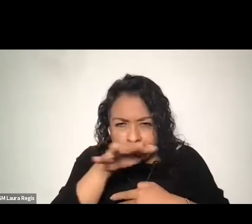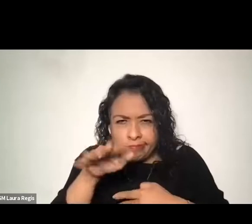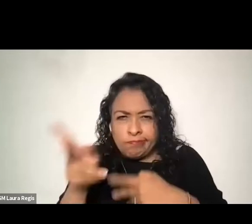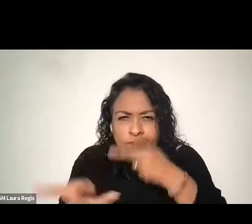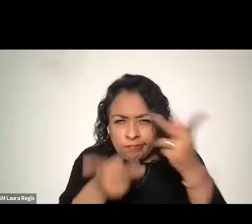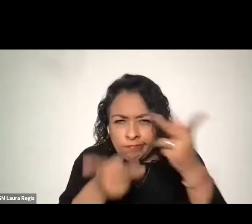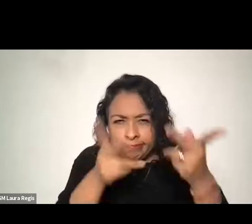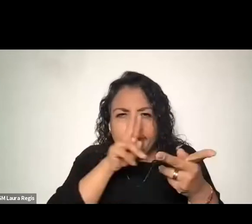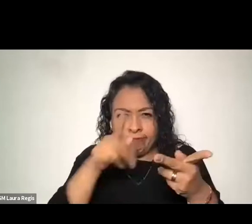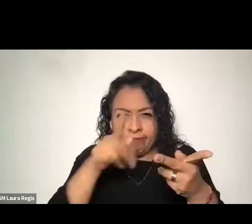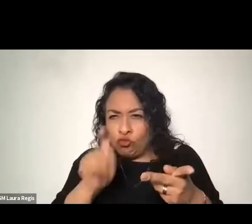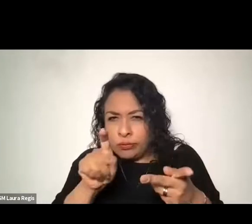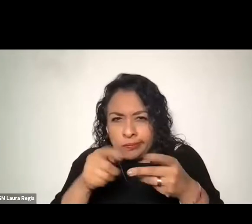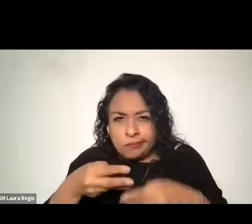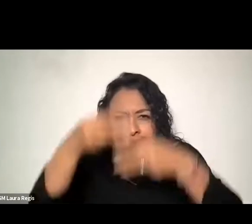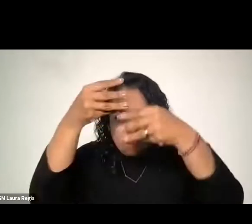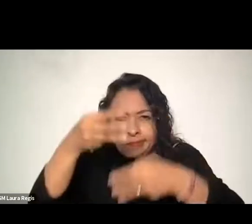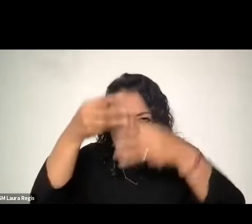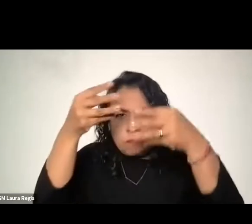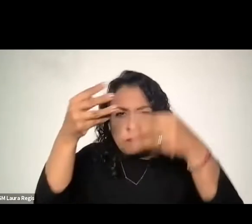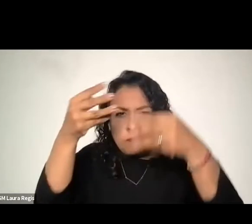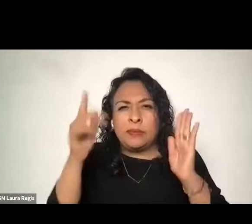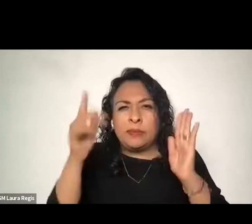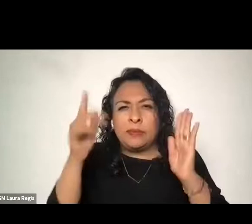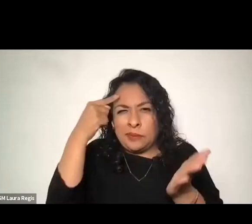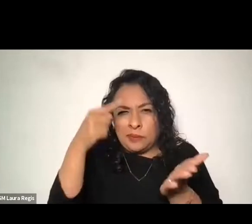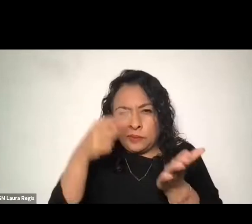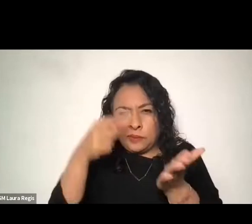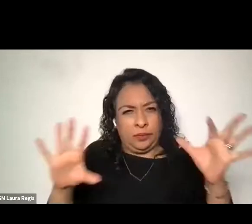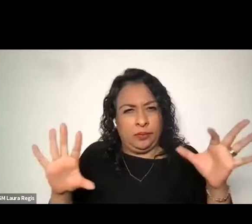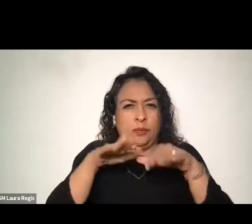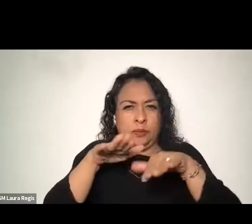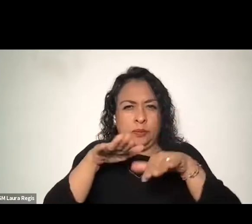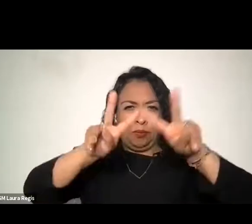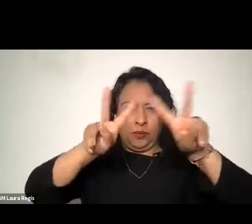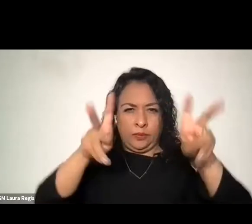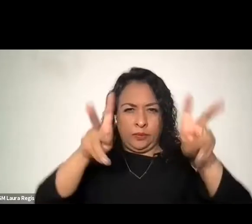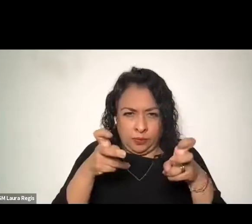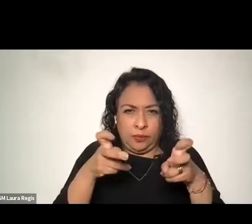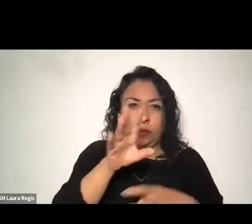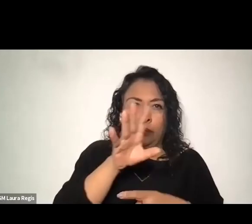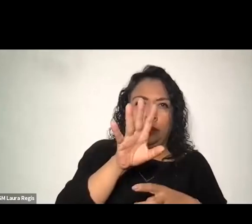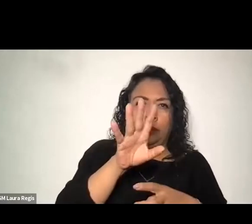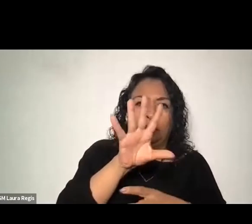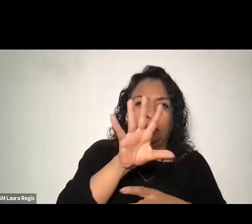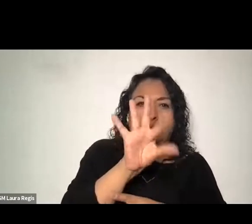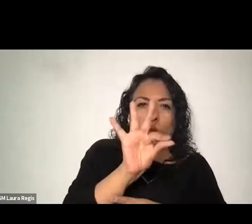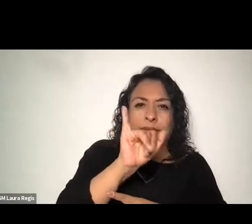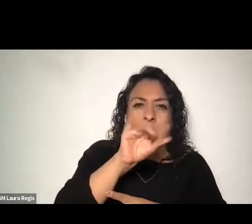y respuestas. Ah, perfecto. Creo que las que tienen ahora que ver con el tema de la modalidad 40 del